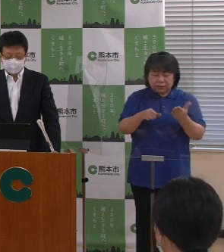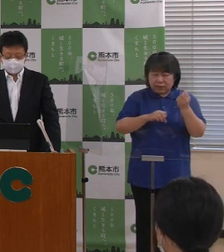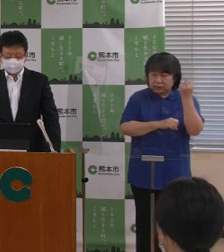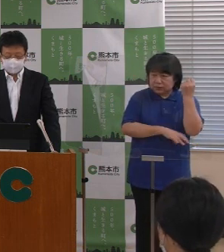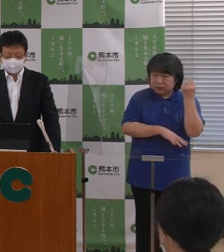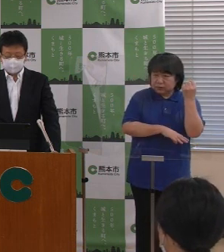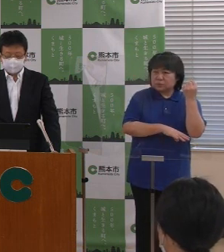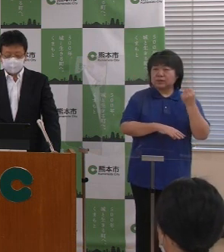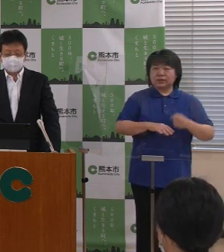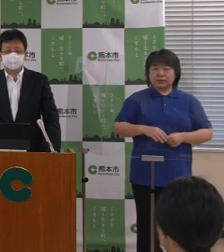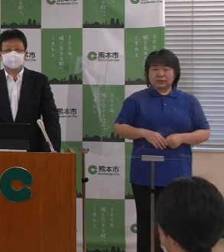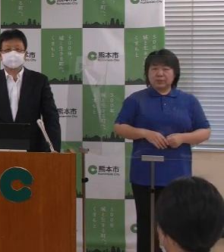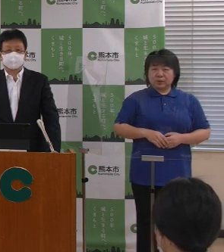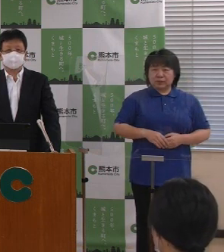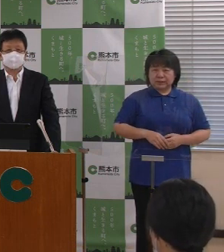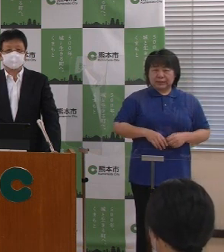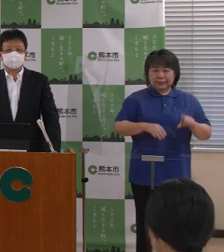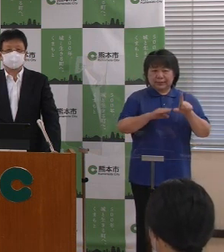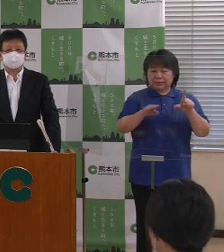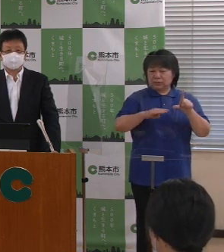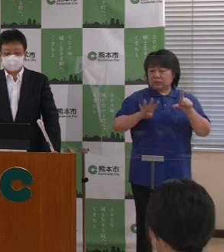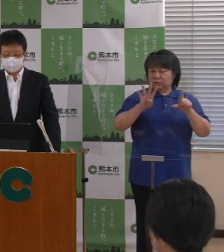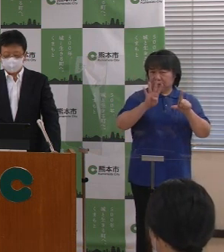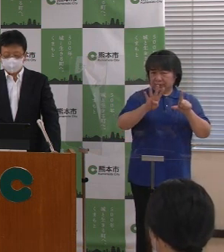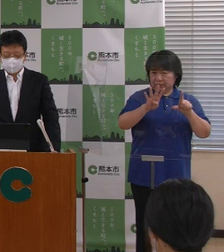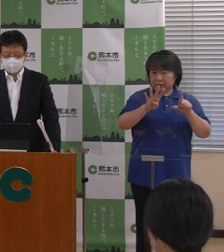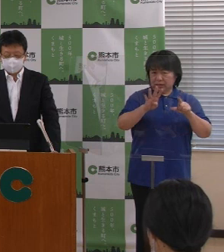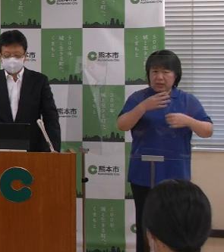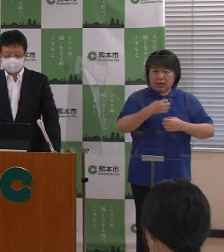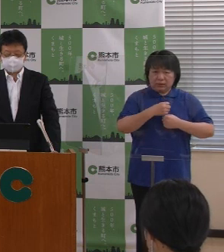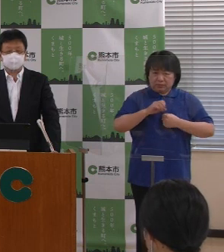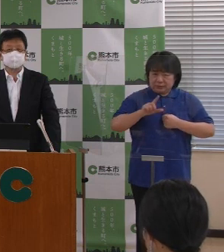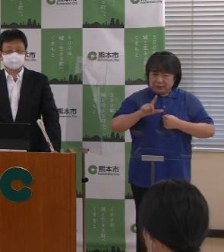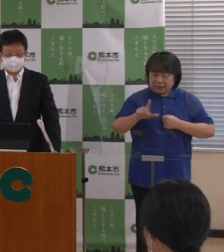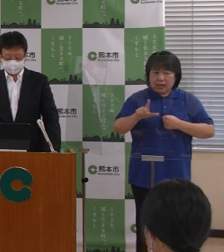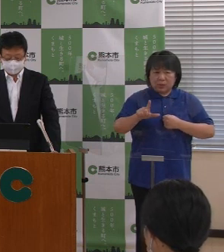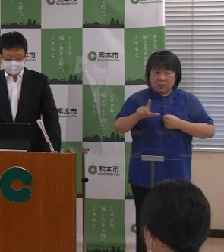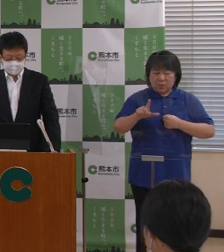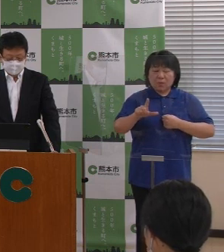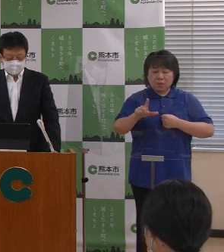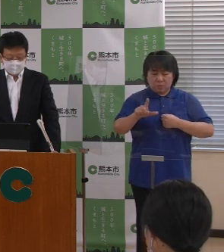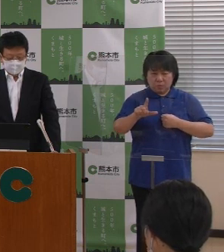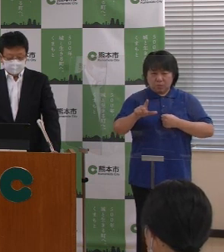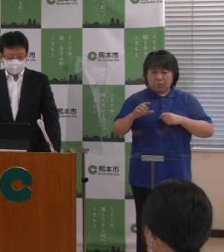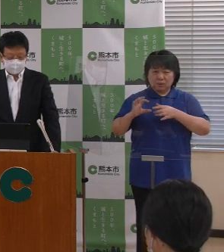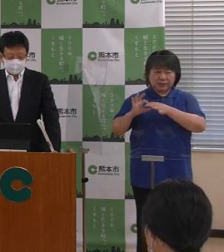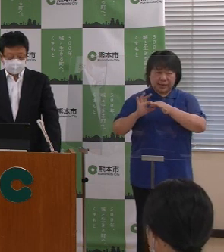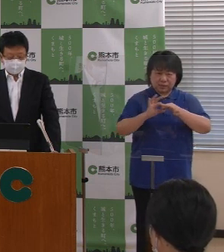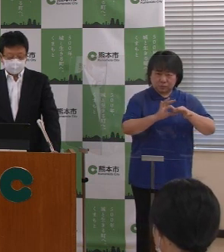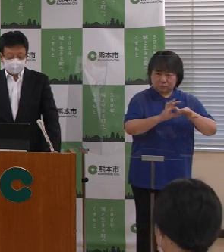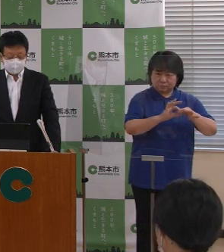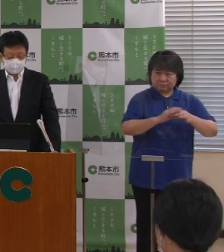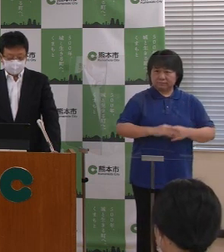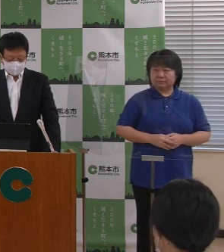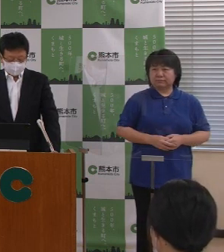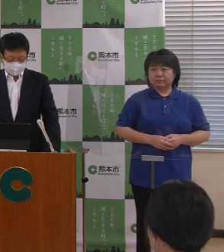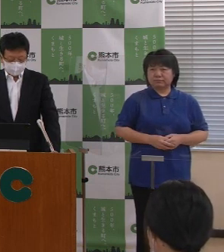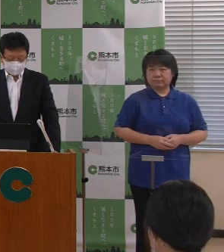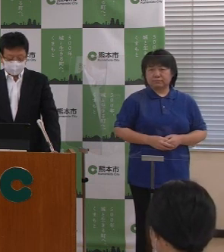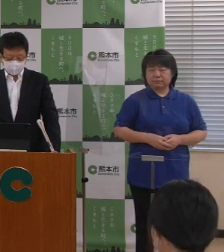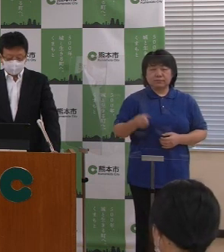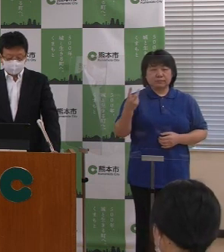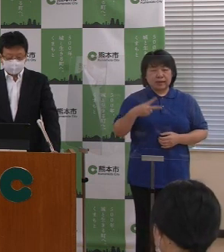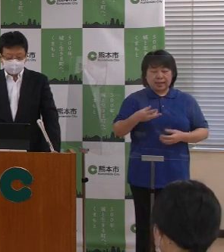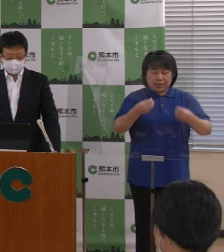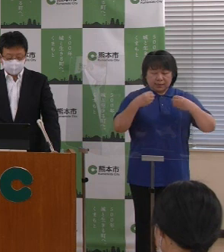き、リスクレベルはレベル4、特別警報を継続をいたします。また感